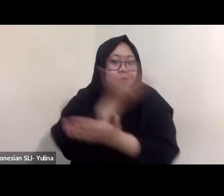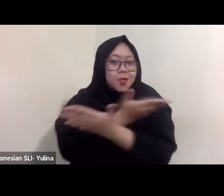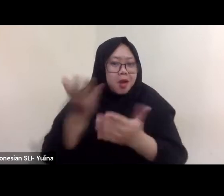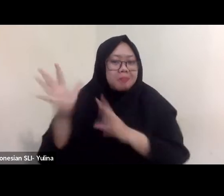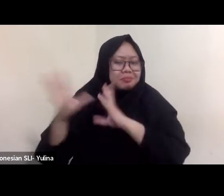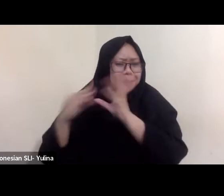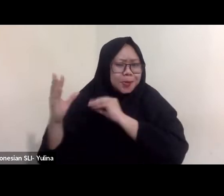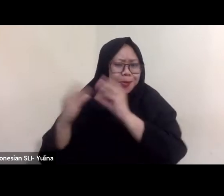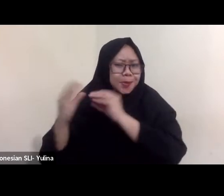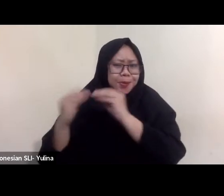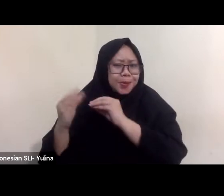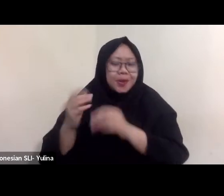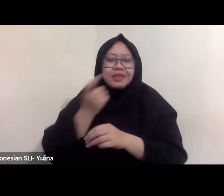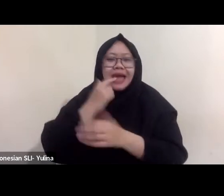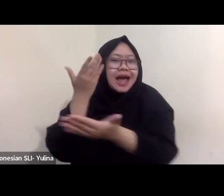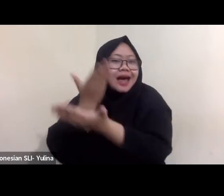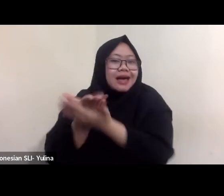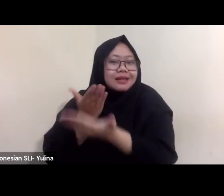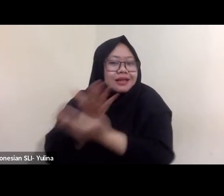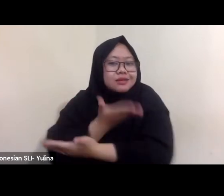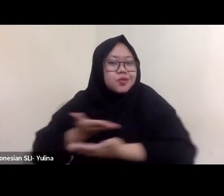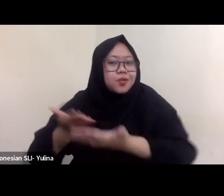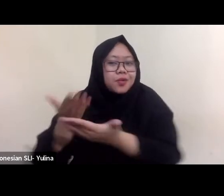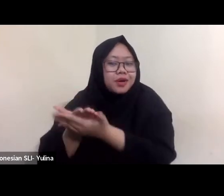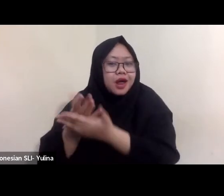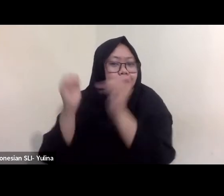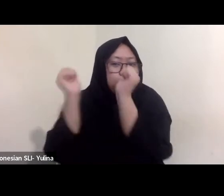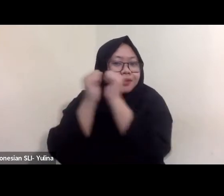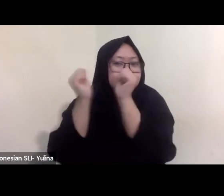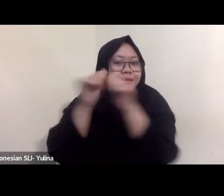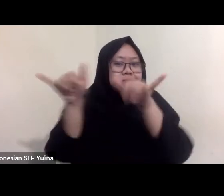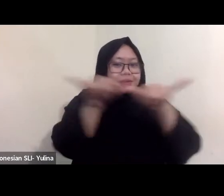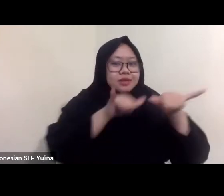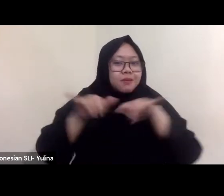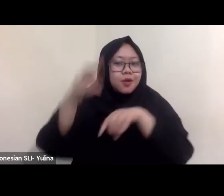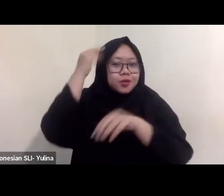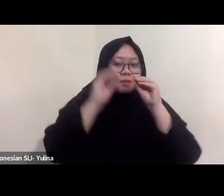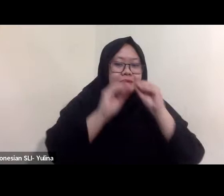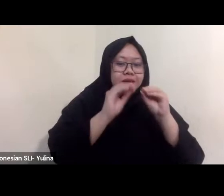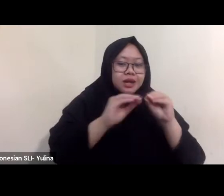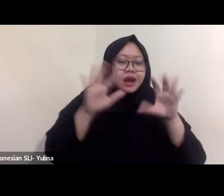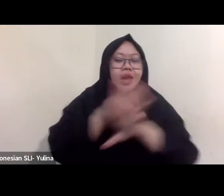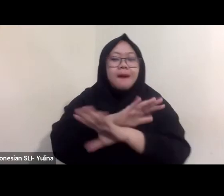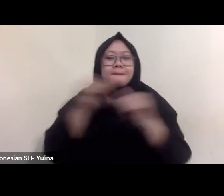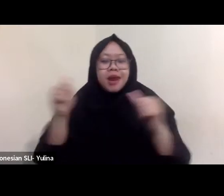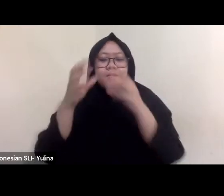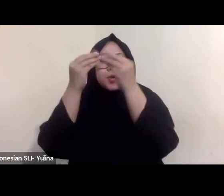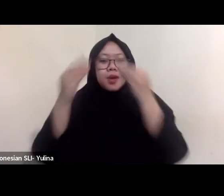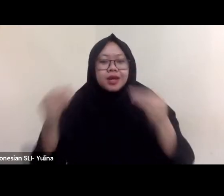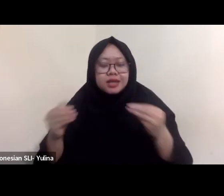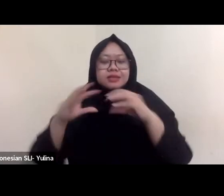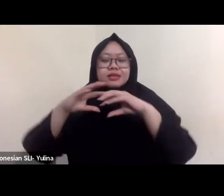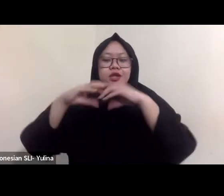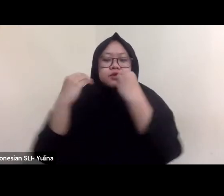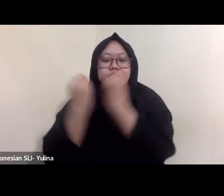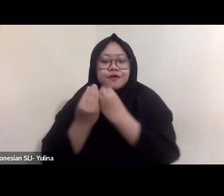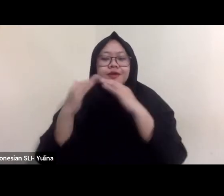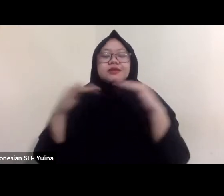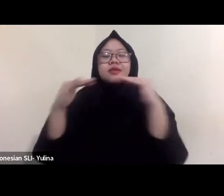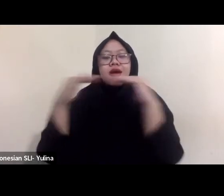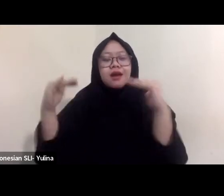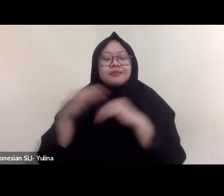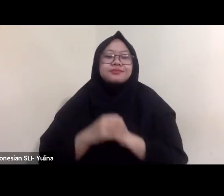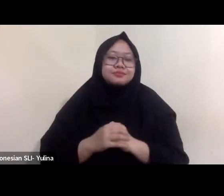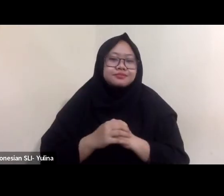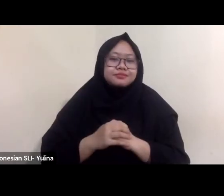realita, upaya, dan komitmen kita bersama untuk pendidikan yang lebih aman, berkualitas, inklusif, dan setara.